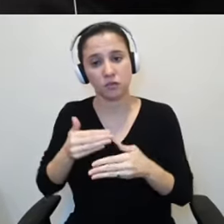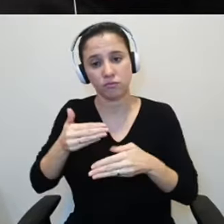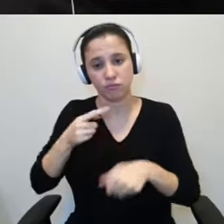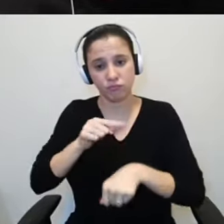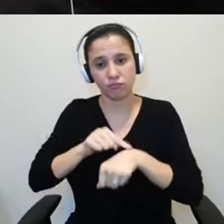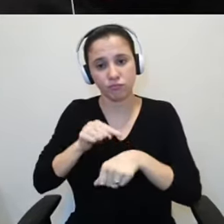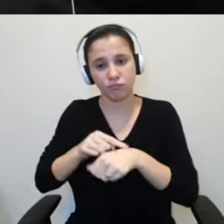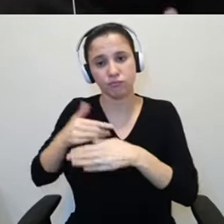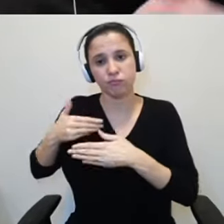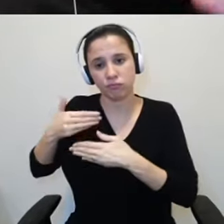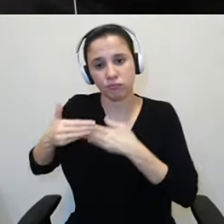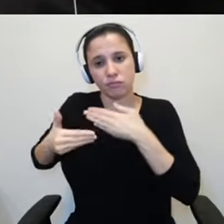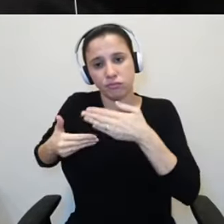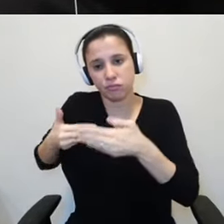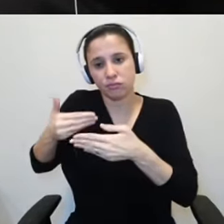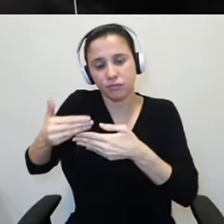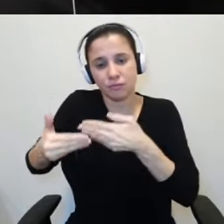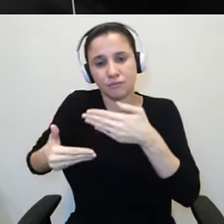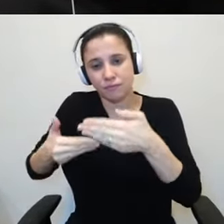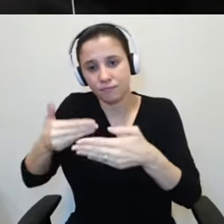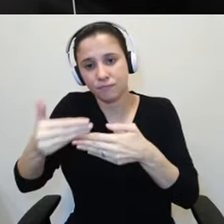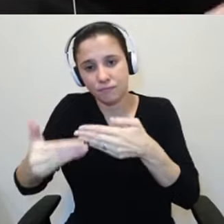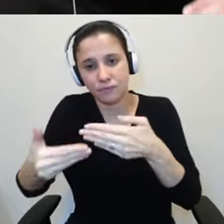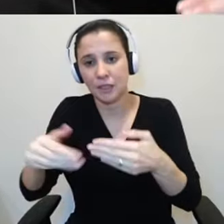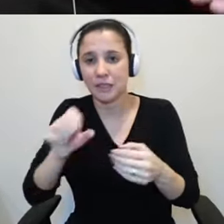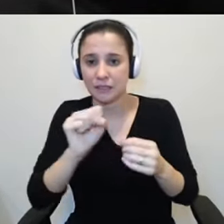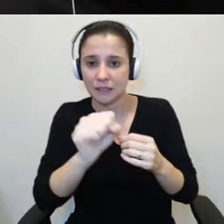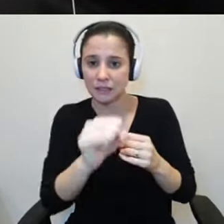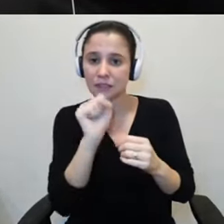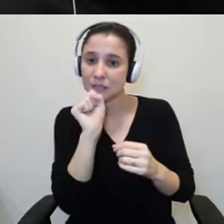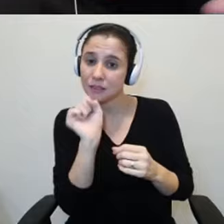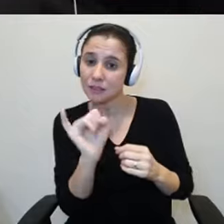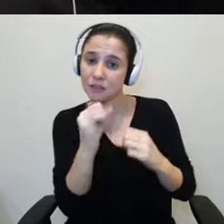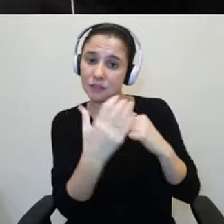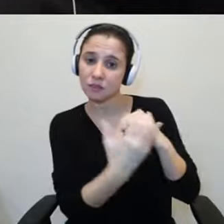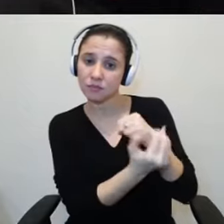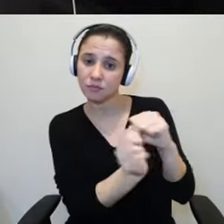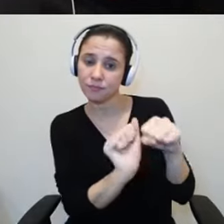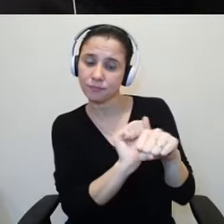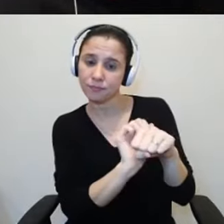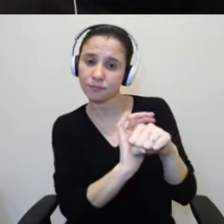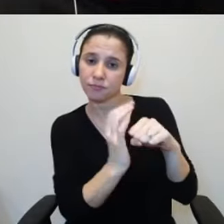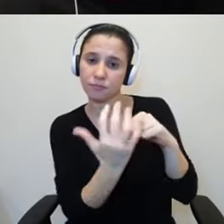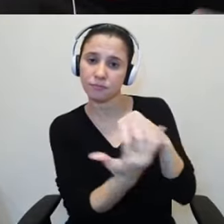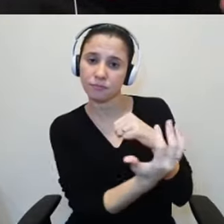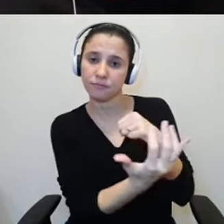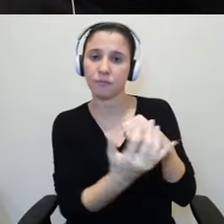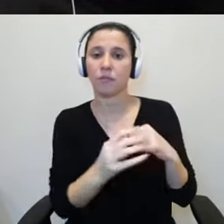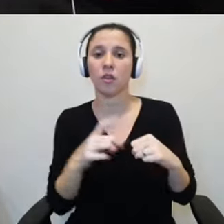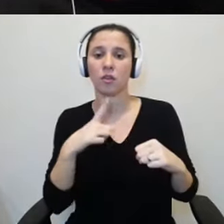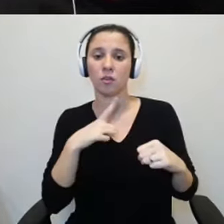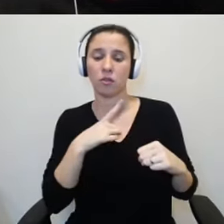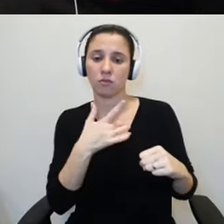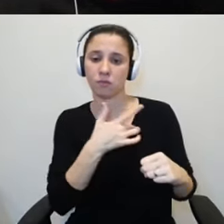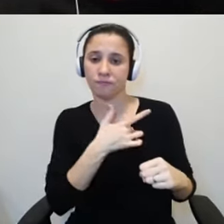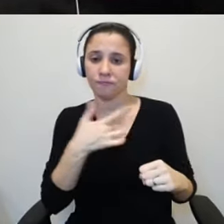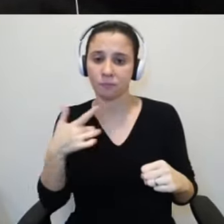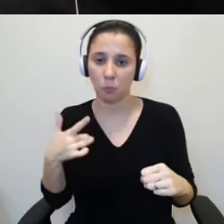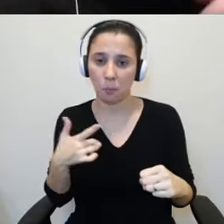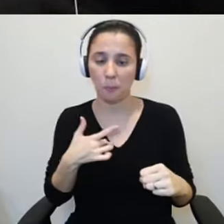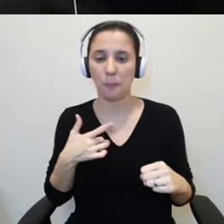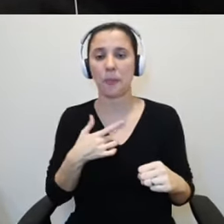níveis de contaminação da situação também do nosso sistema de saúde, principalmente do município e da